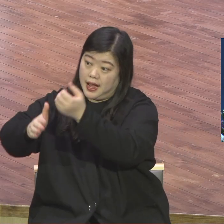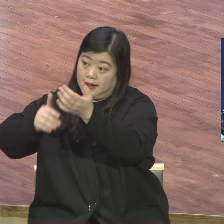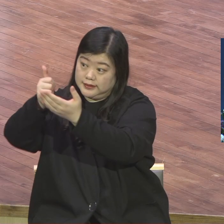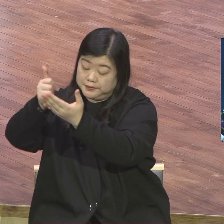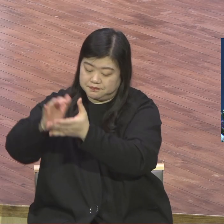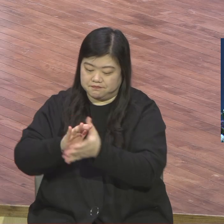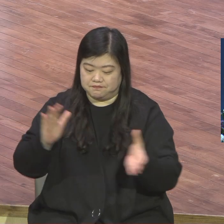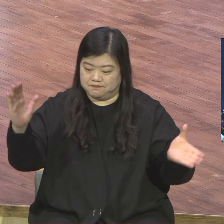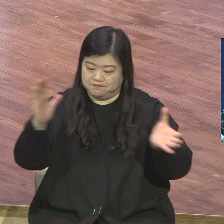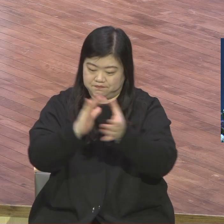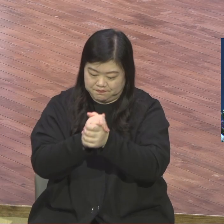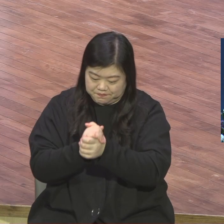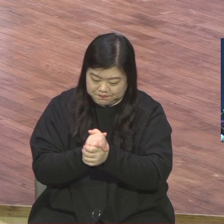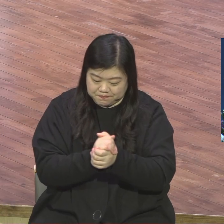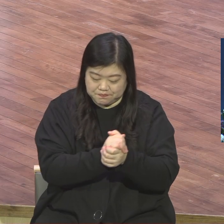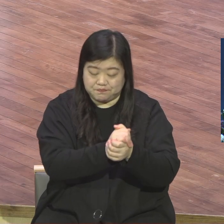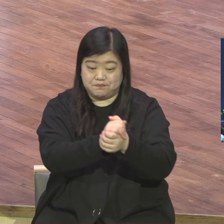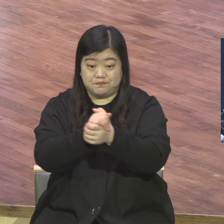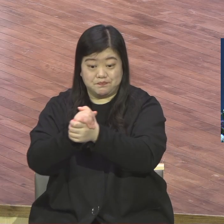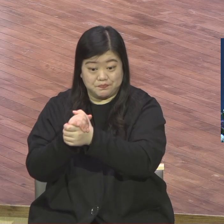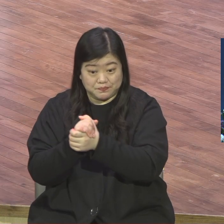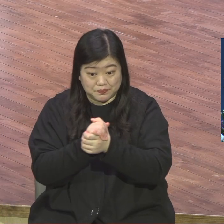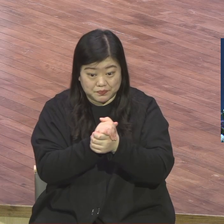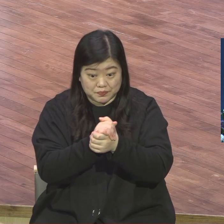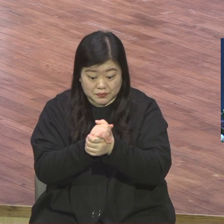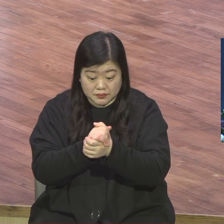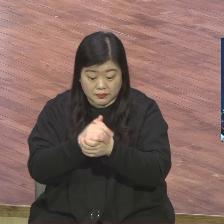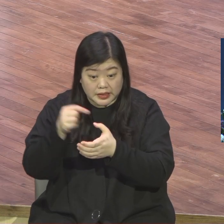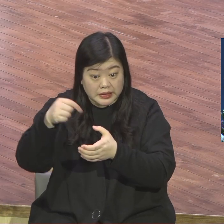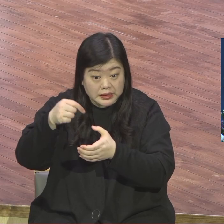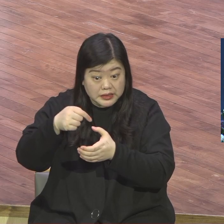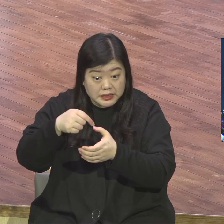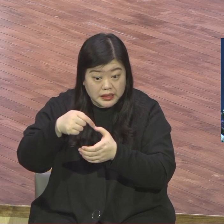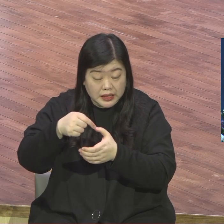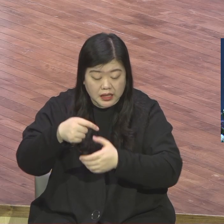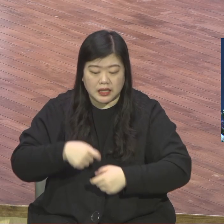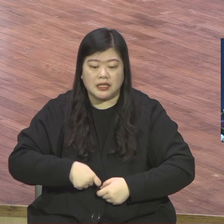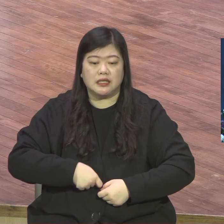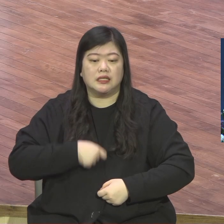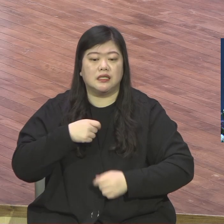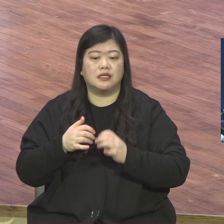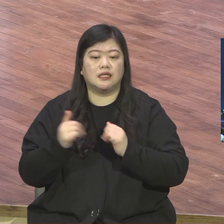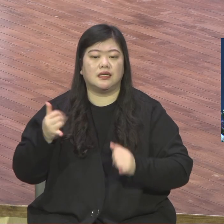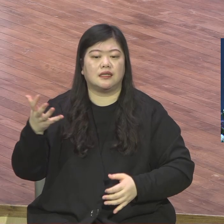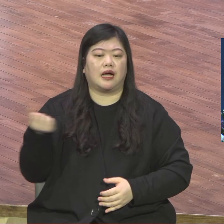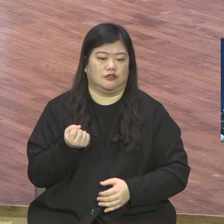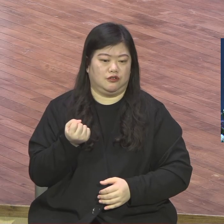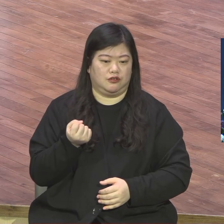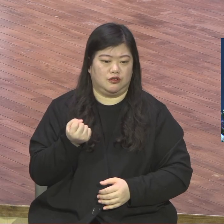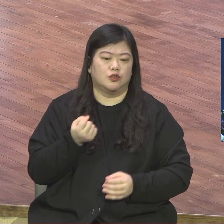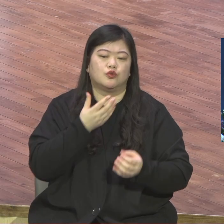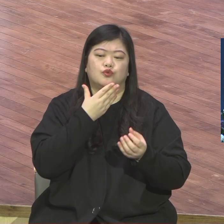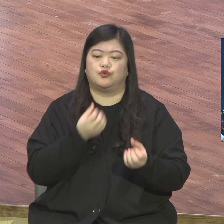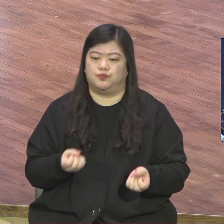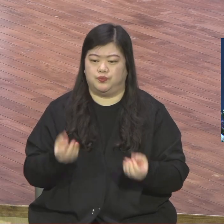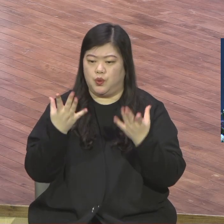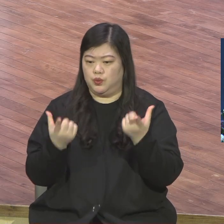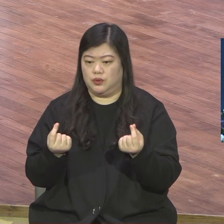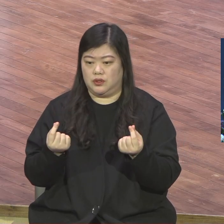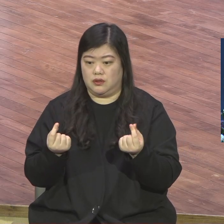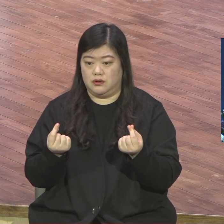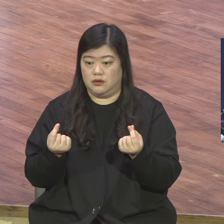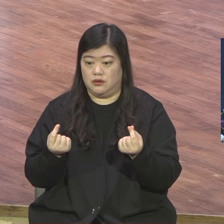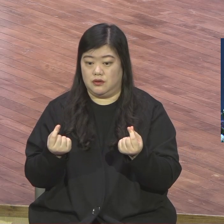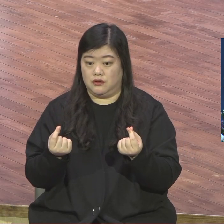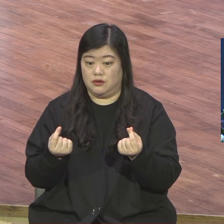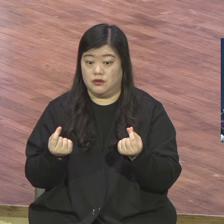어렵다 하심을 받은 자의 축복임을 강조를 하고 있어요. 특별히 우리가 하나님의 자녀가 되었기